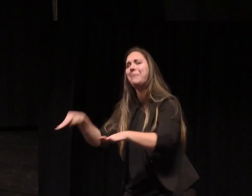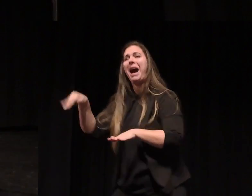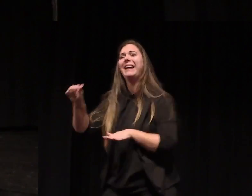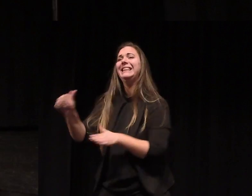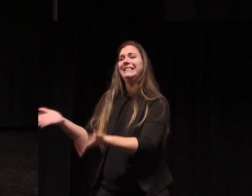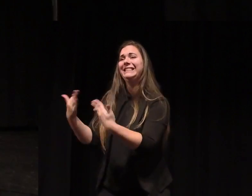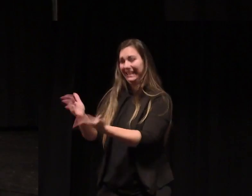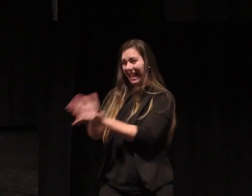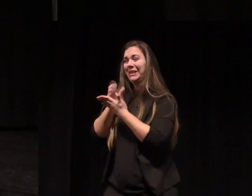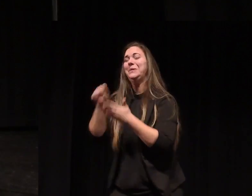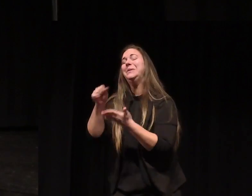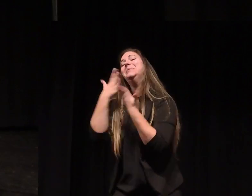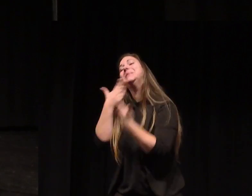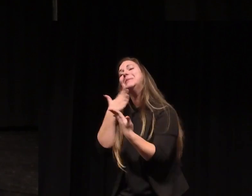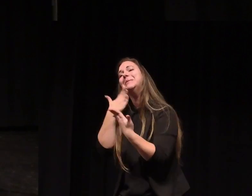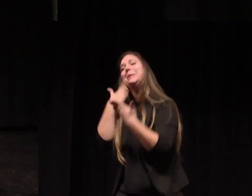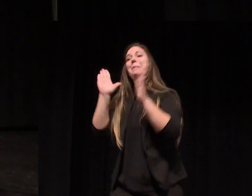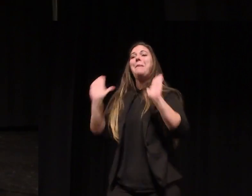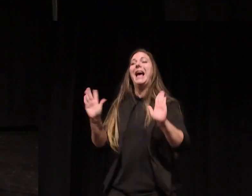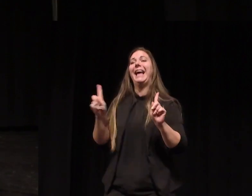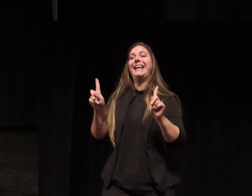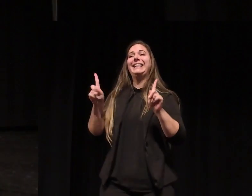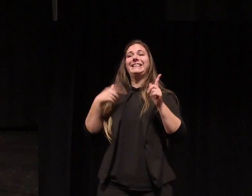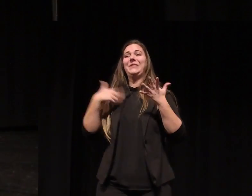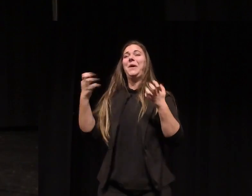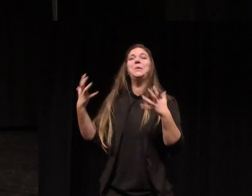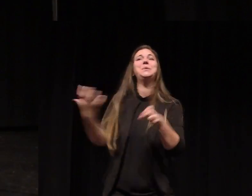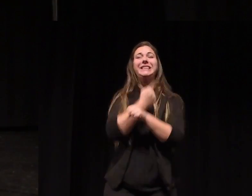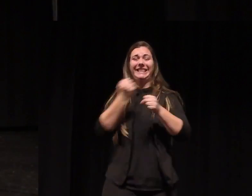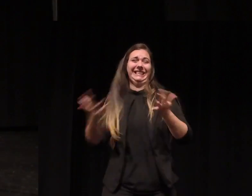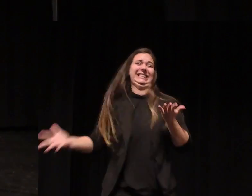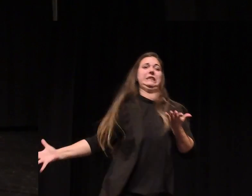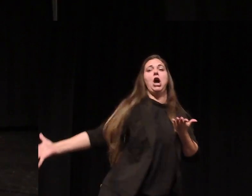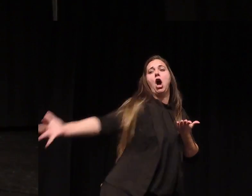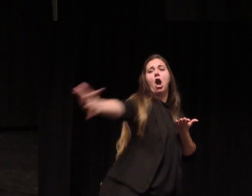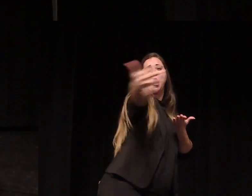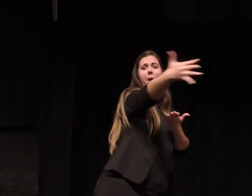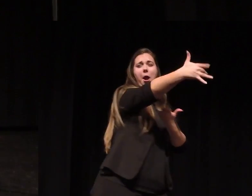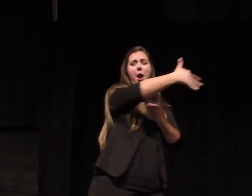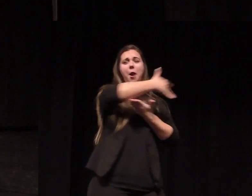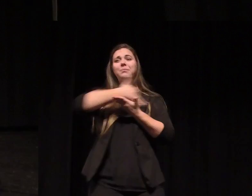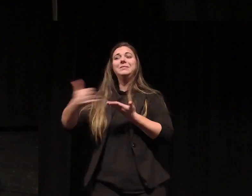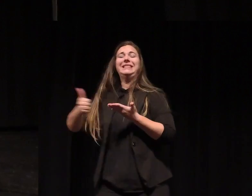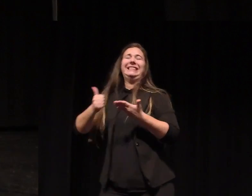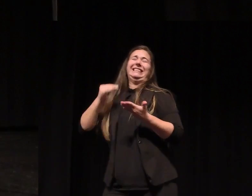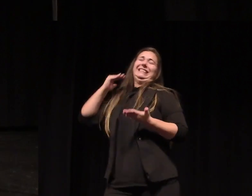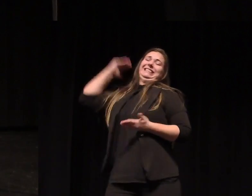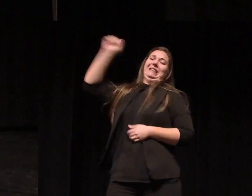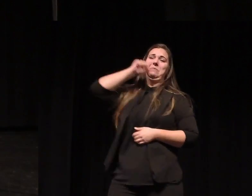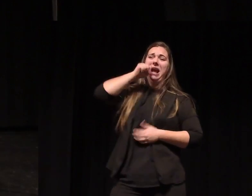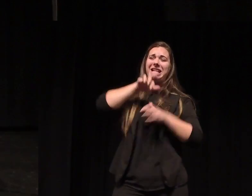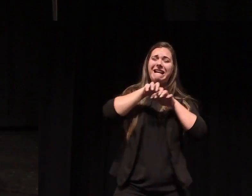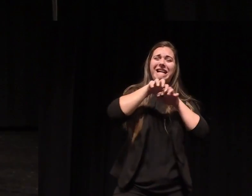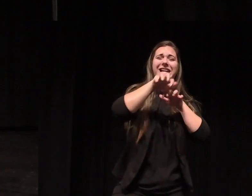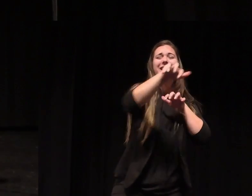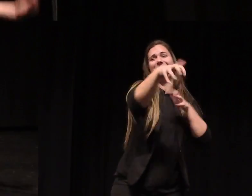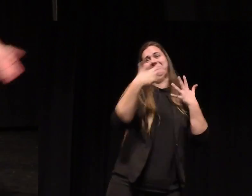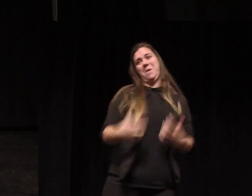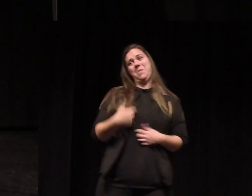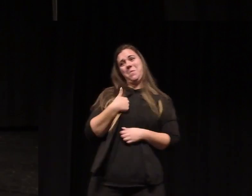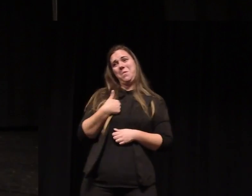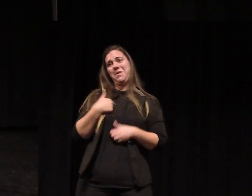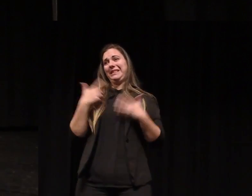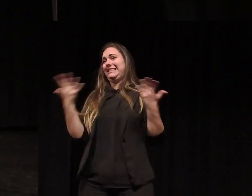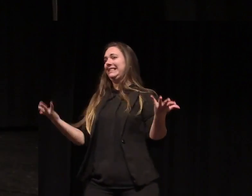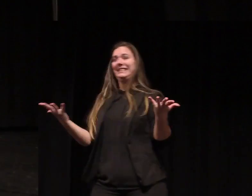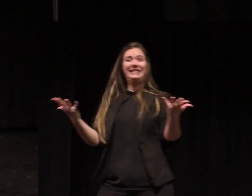ne sais pas si on va y arriver. Il y a tellement de pommes dans le verger à cueillir. Puis si on ne cueille pas les pommes à temps, il n'y aura pas de